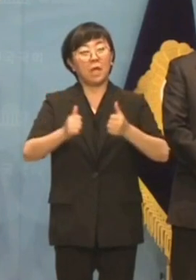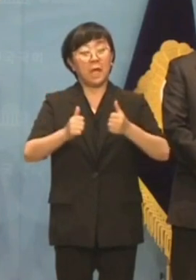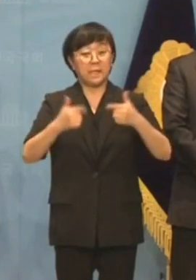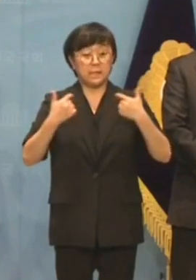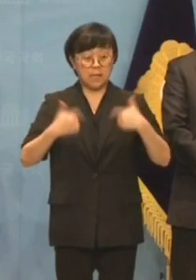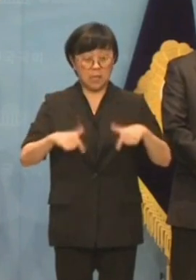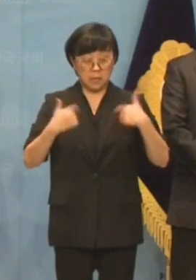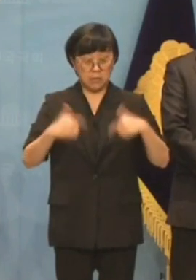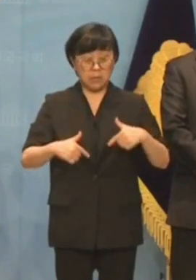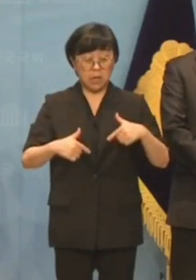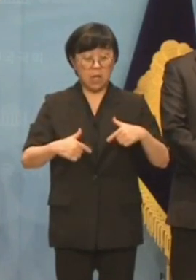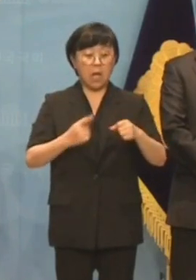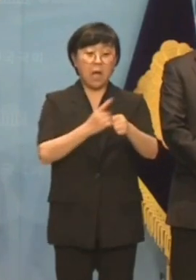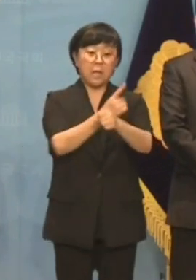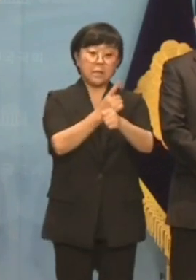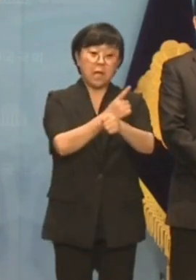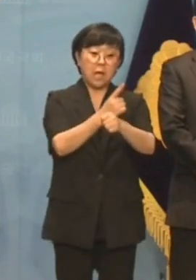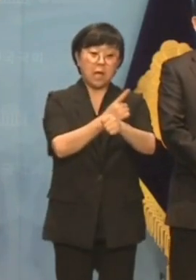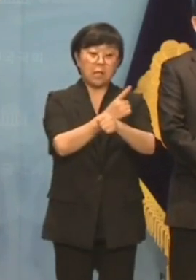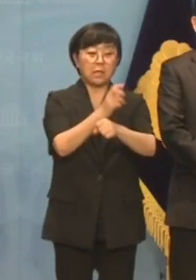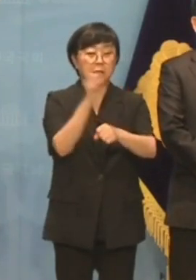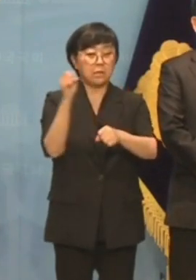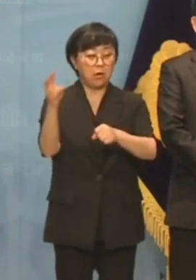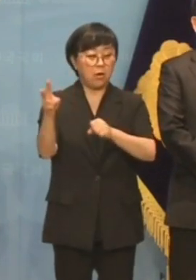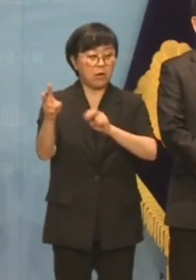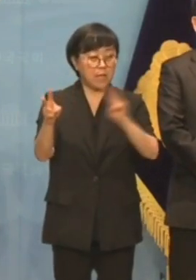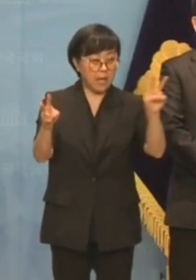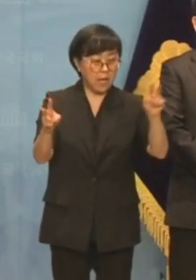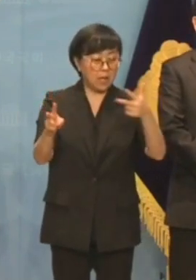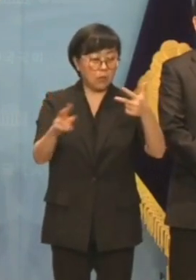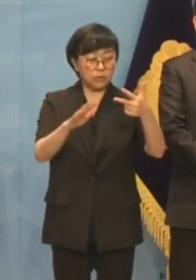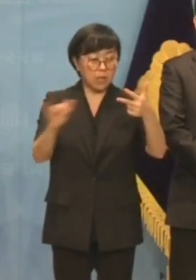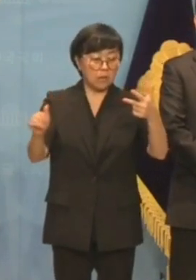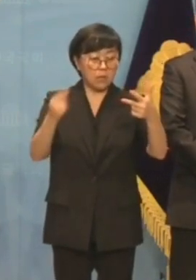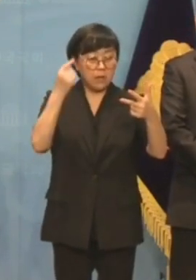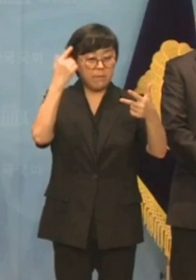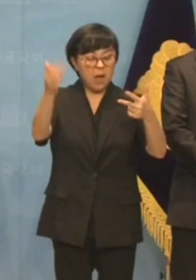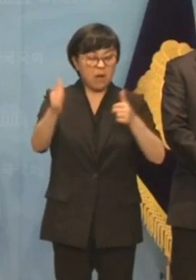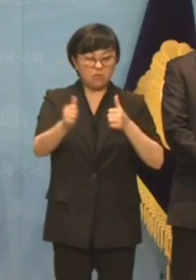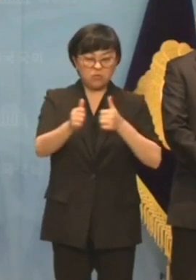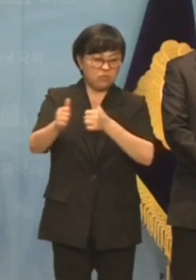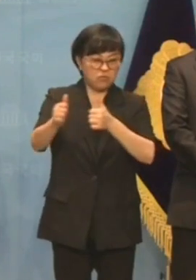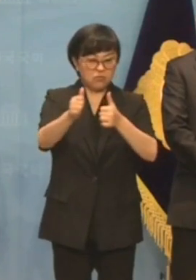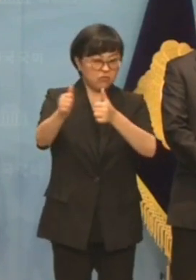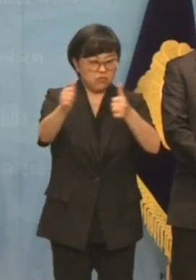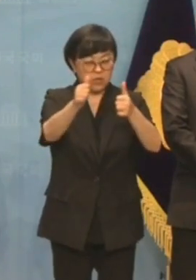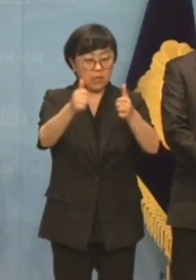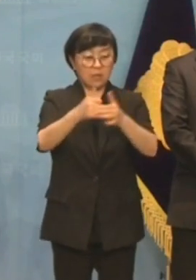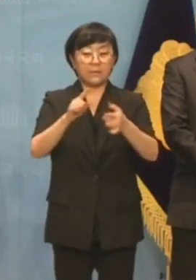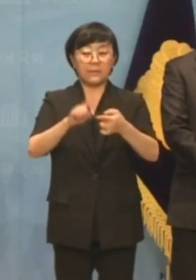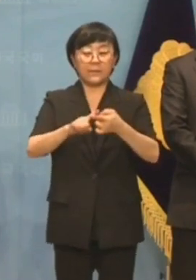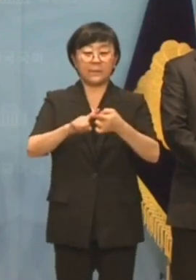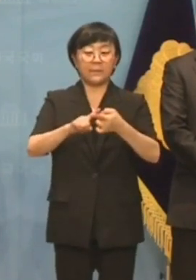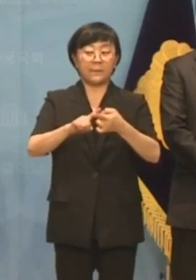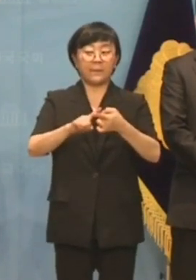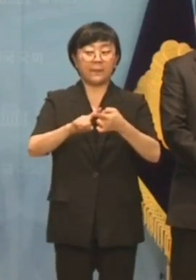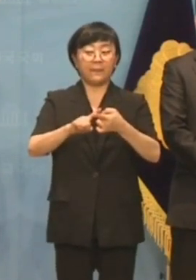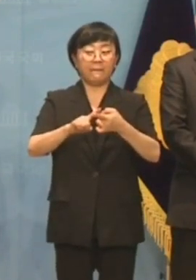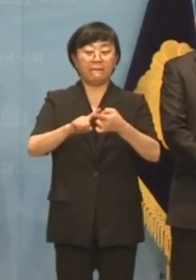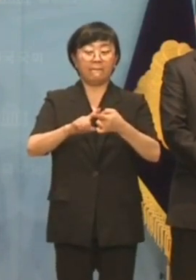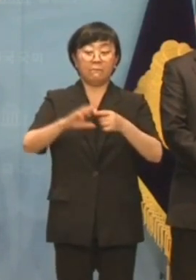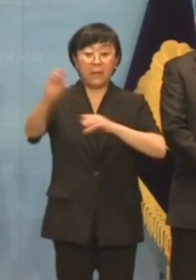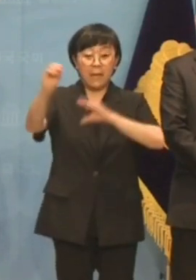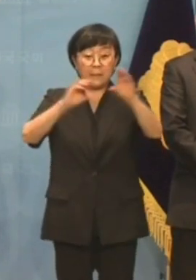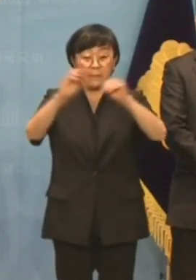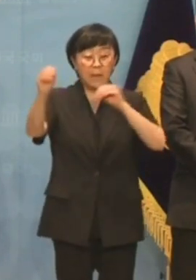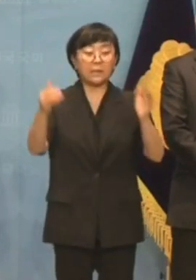1시간 동안 7분의 여야 의원 7분의 질의로 마치 쫓기듯이 다 모두 이렇게